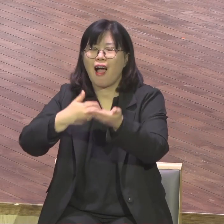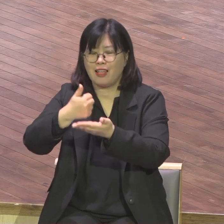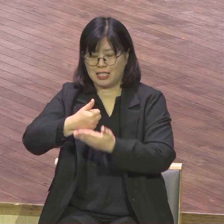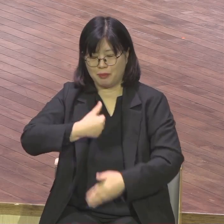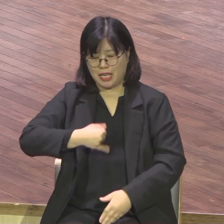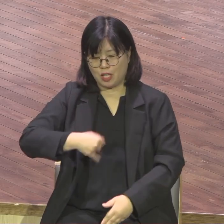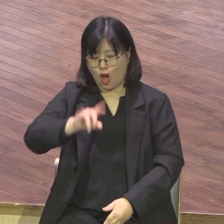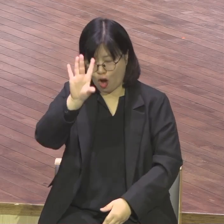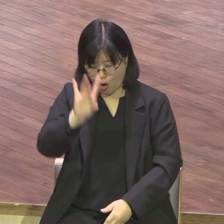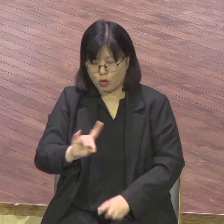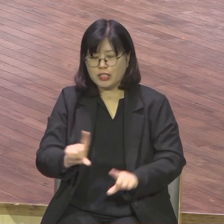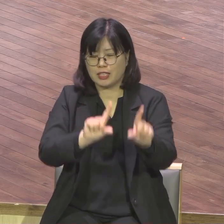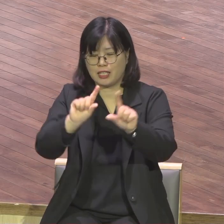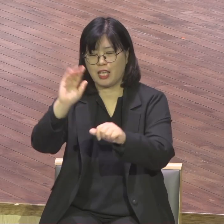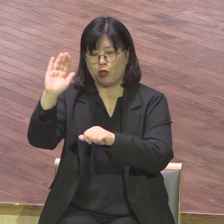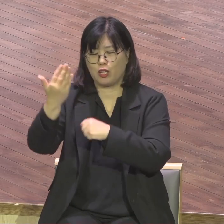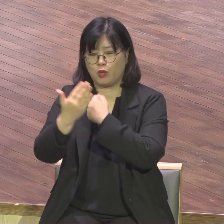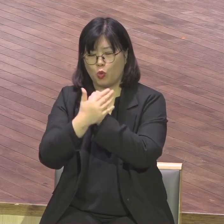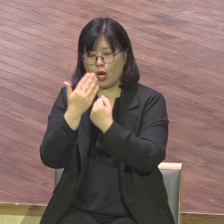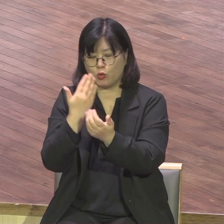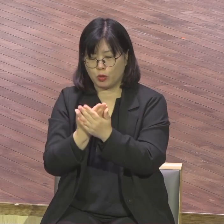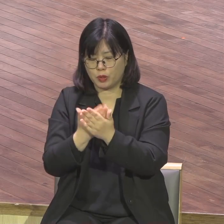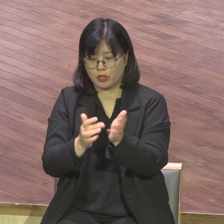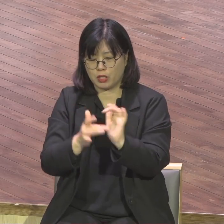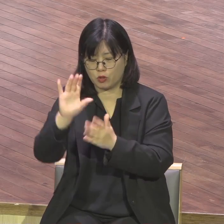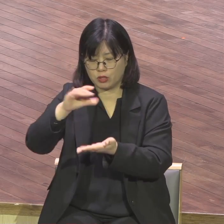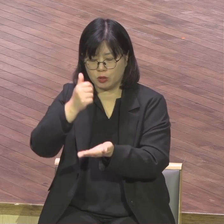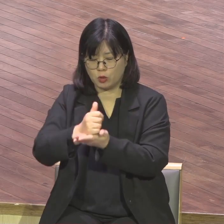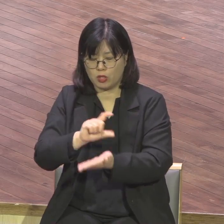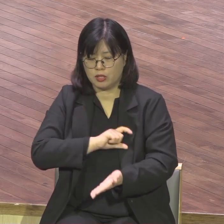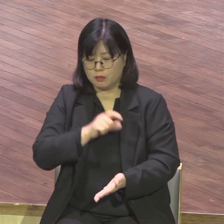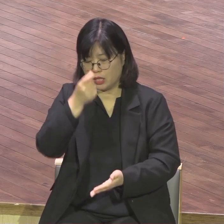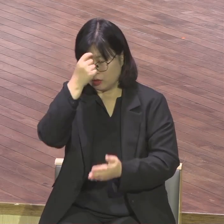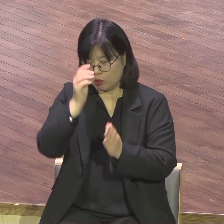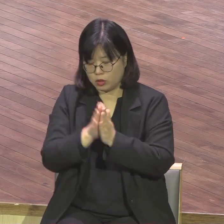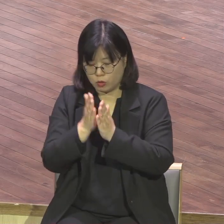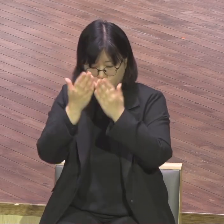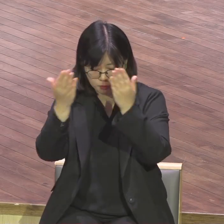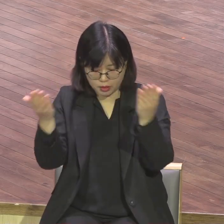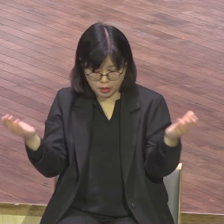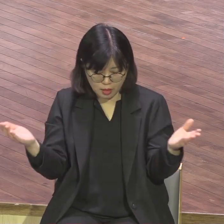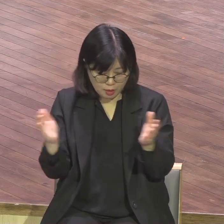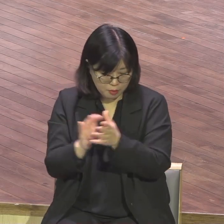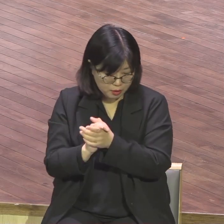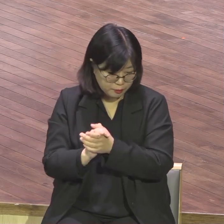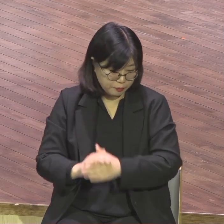주옵소서. 예수 이름 받들어 기도합니다. 아멘.